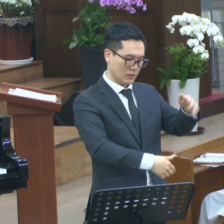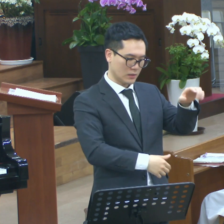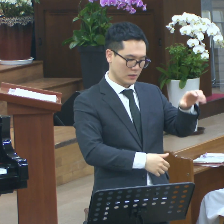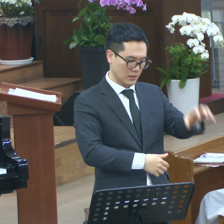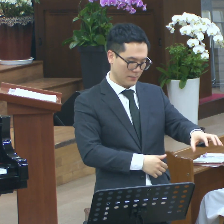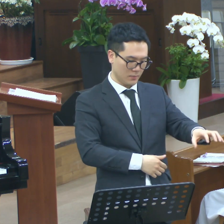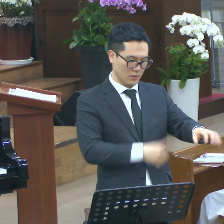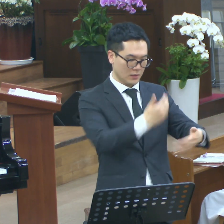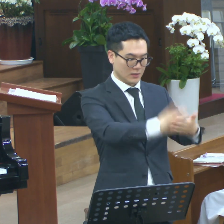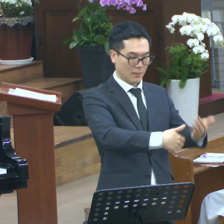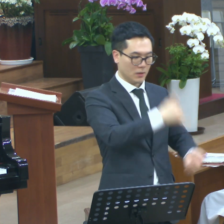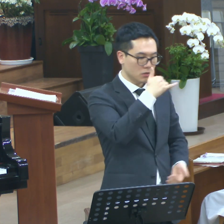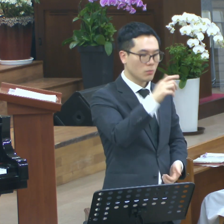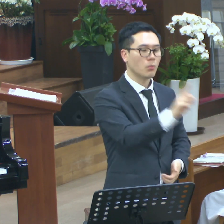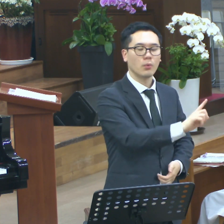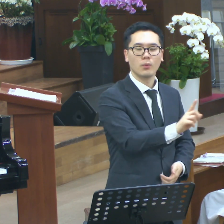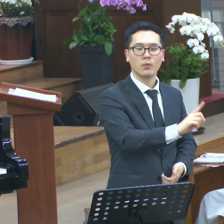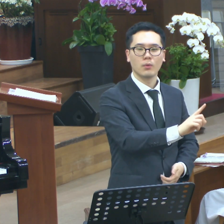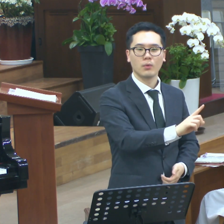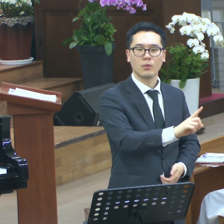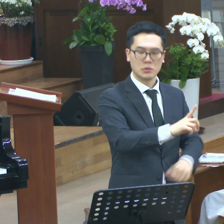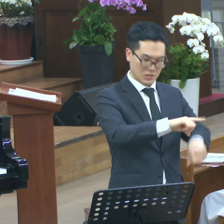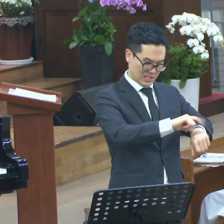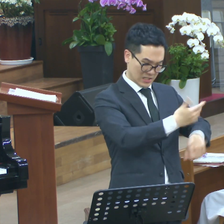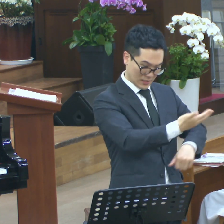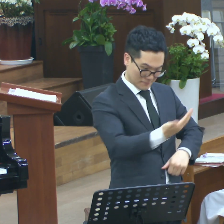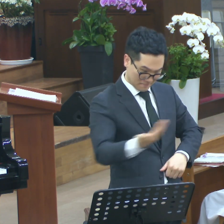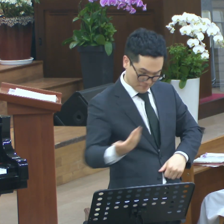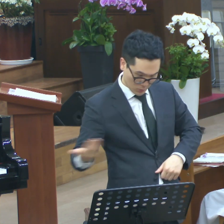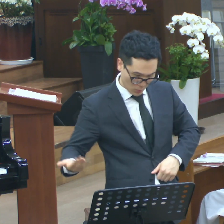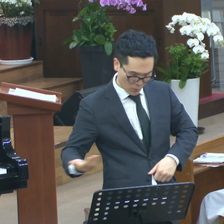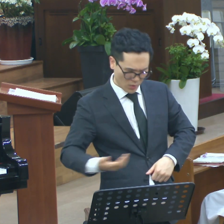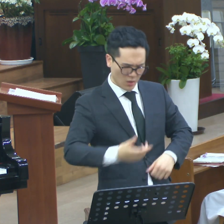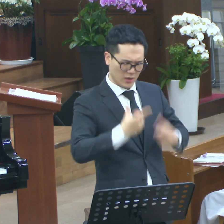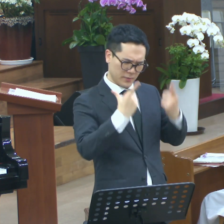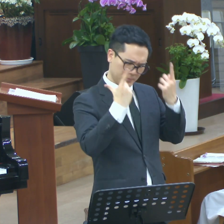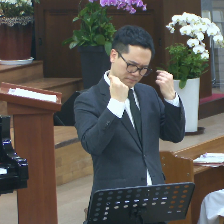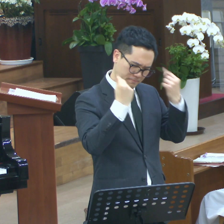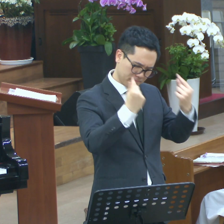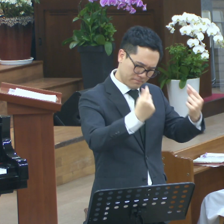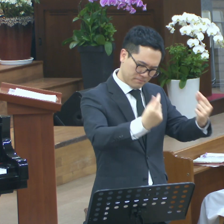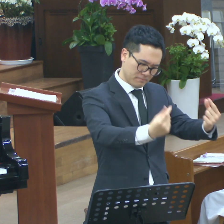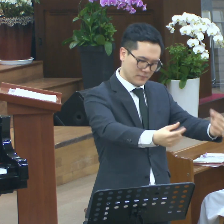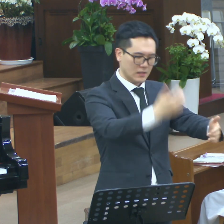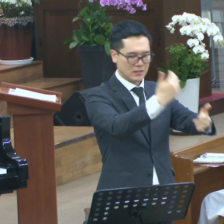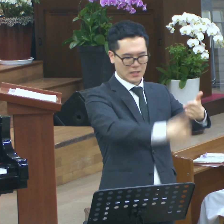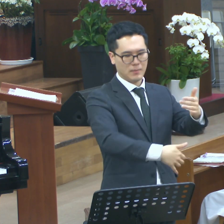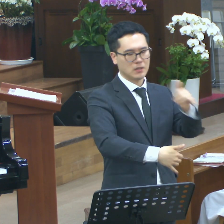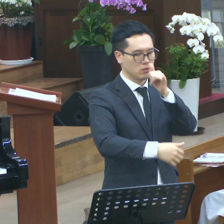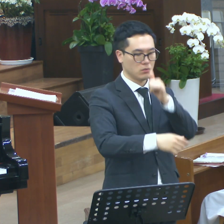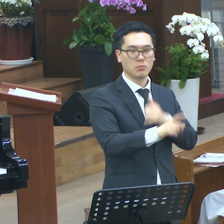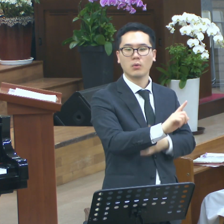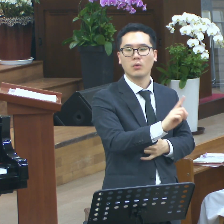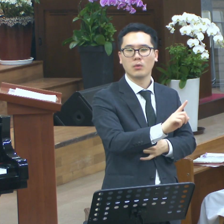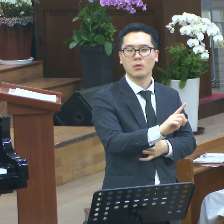세월이 흘러도 가치가 그대로 남는 게 하나 있더라고요. 그게 뭐냐면 돈이에요. 노인이 젊었을 때 5억